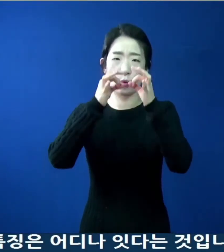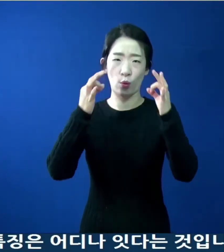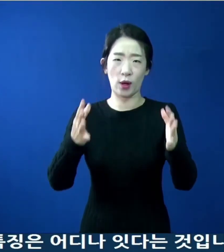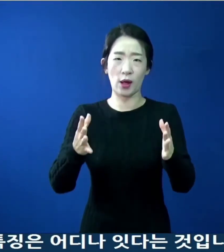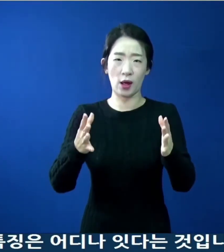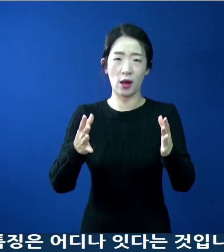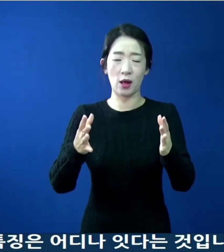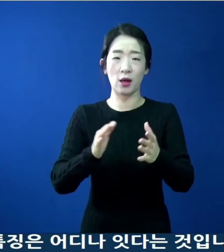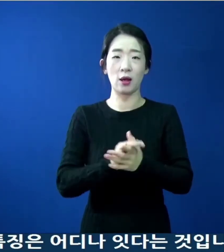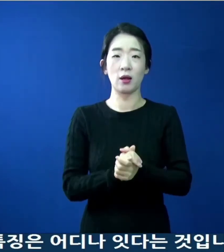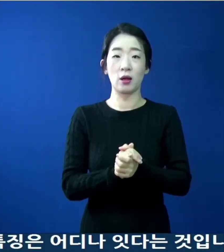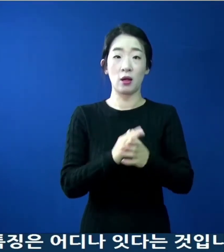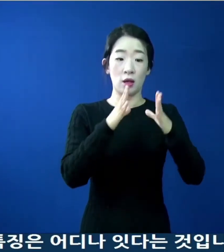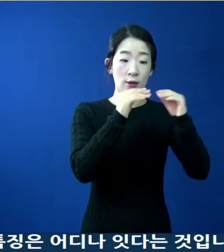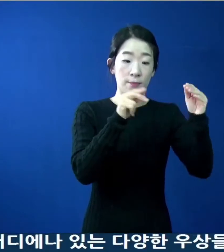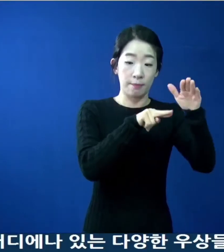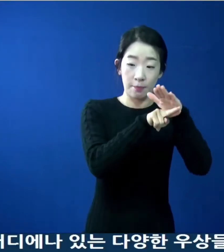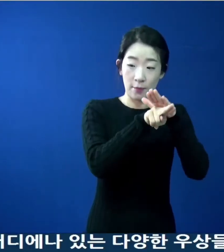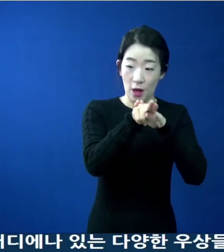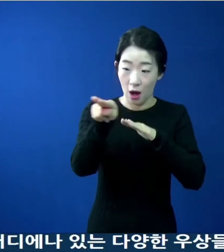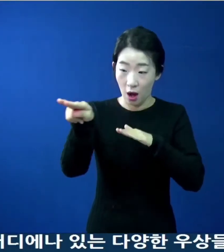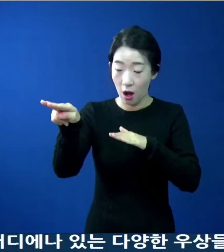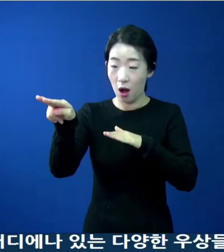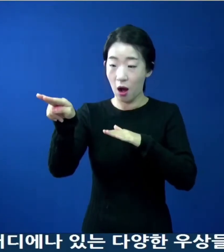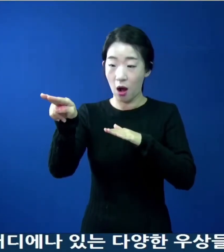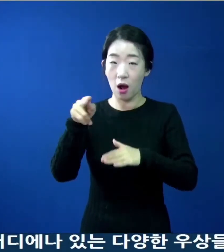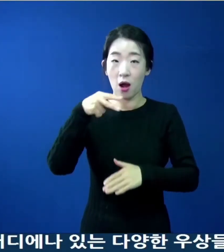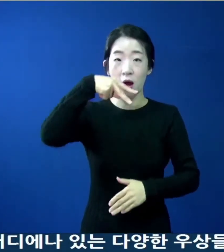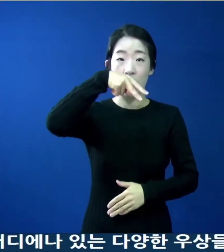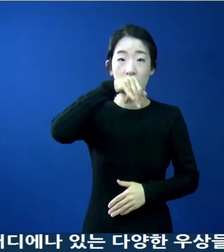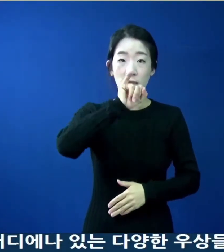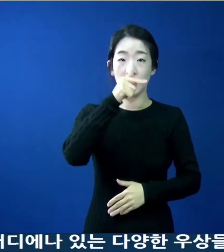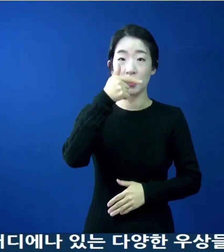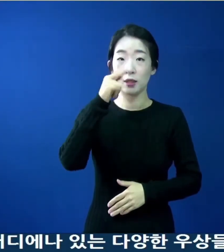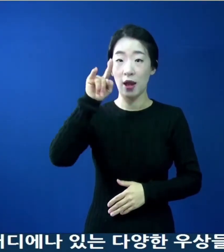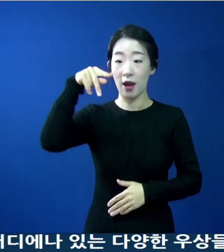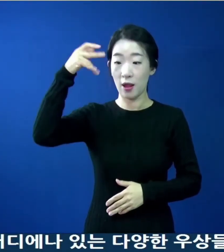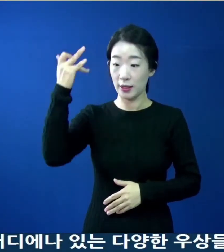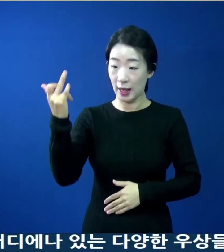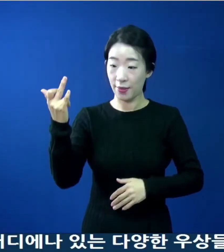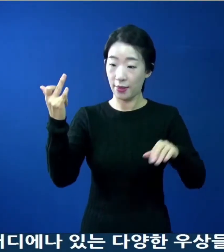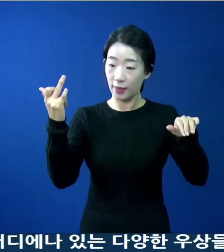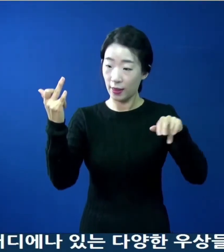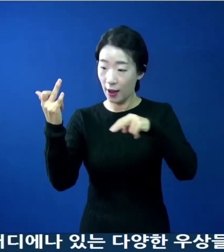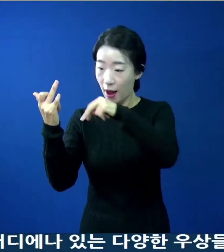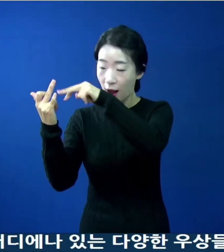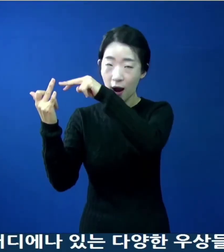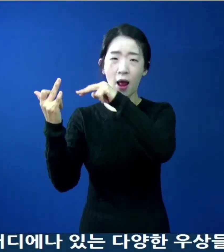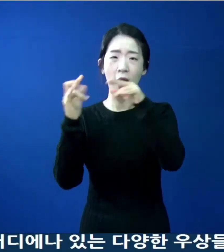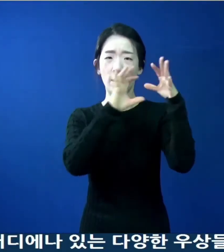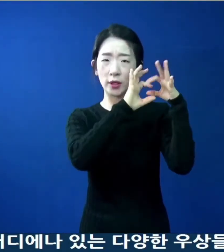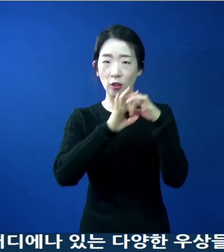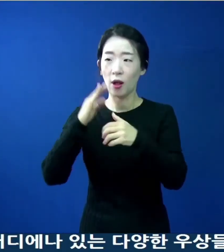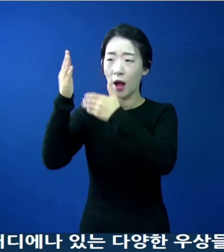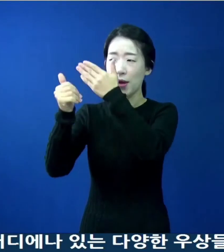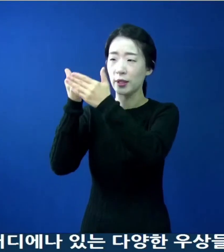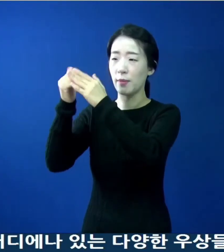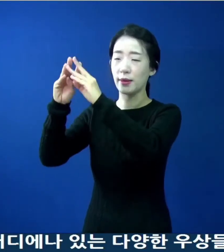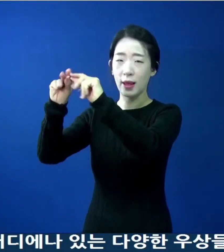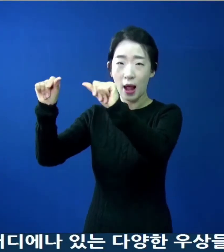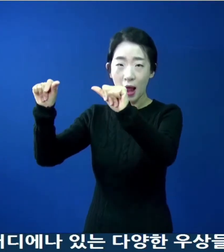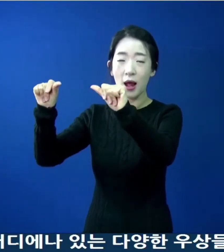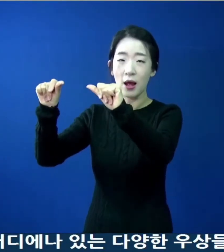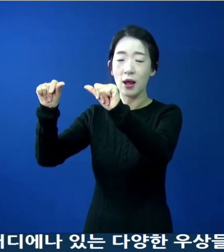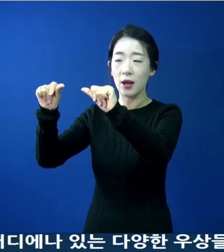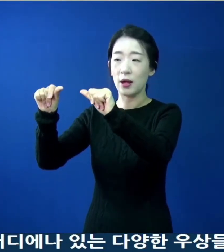이집트에 나와서 시내산을 거쳐가지고 광야 생활을 하면서 하나님이 주신 땅으로 들어가는 동안에 그